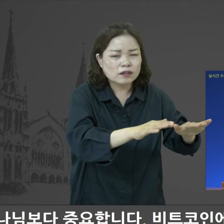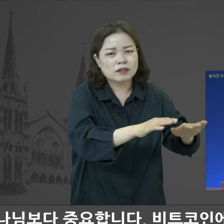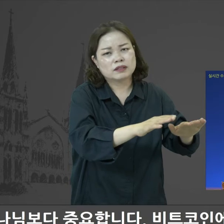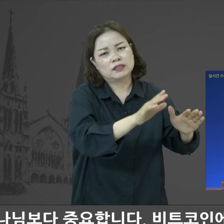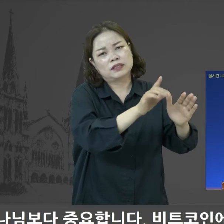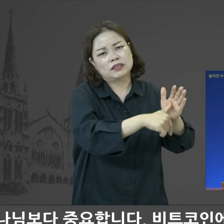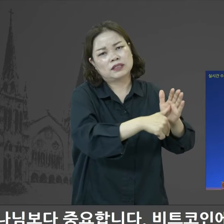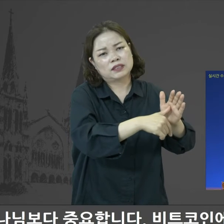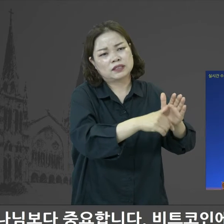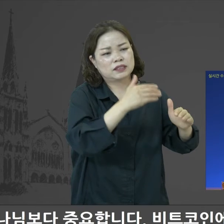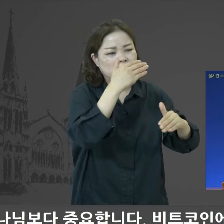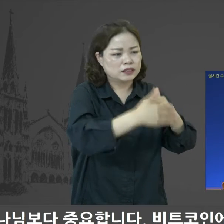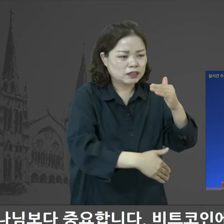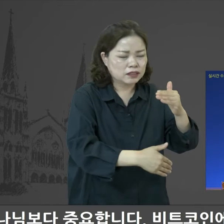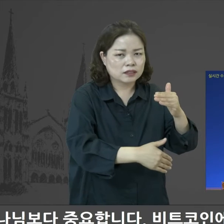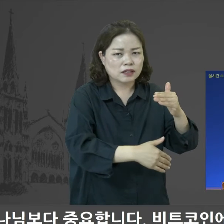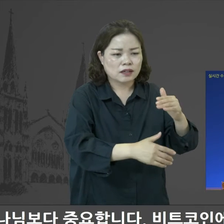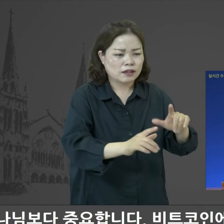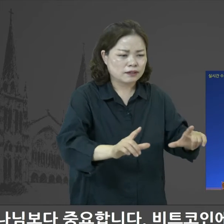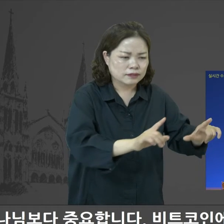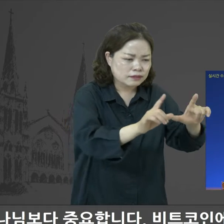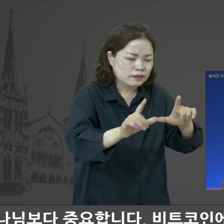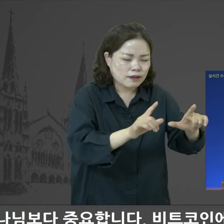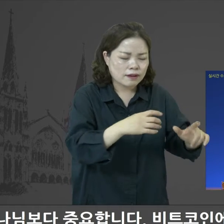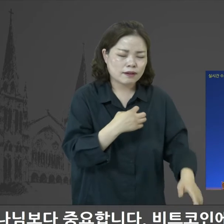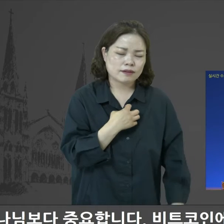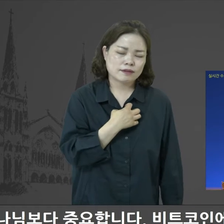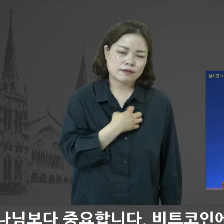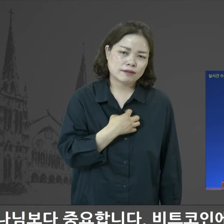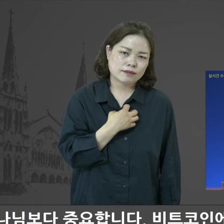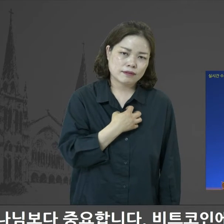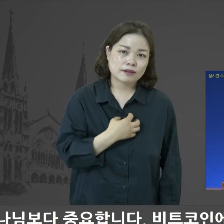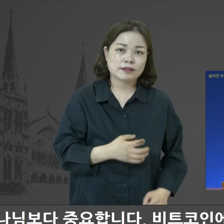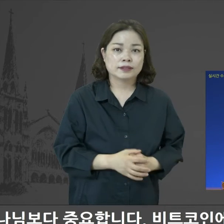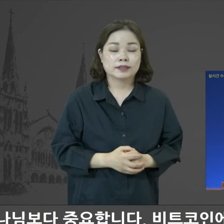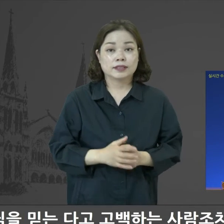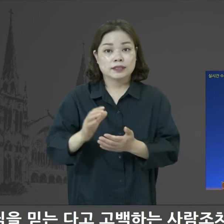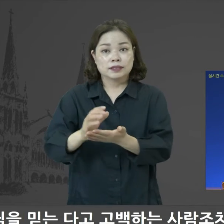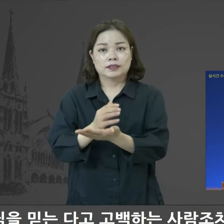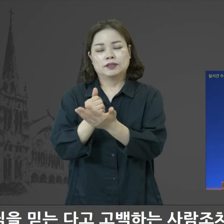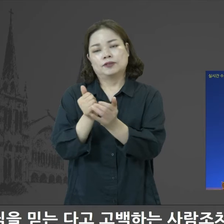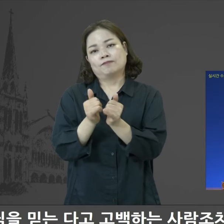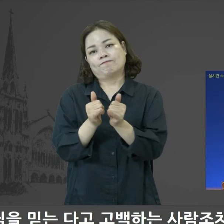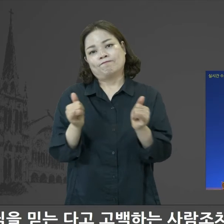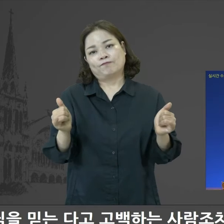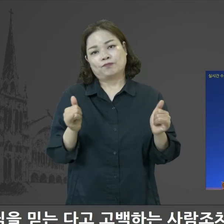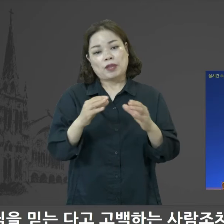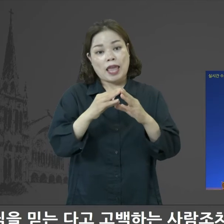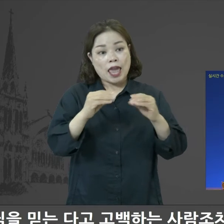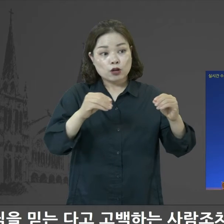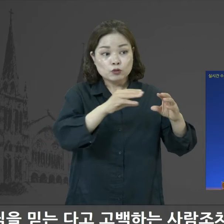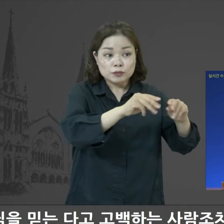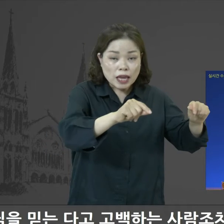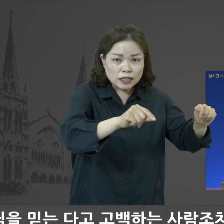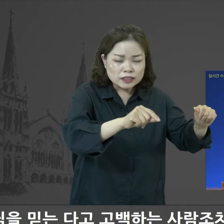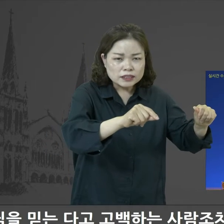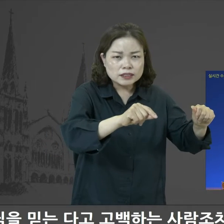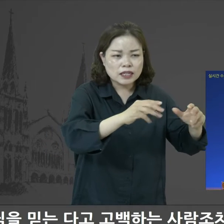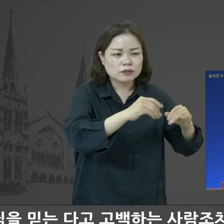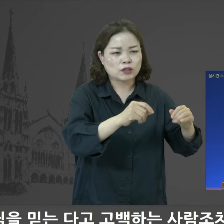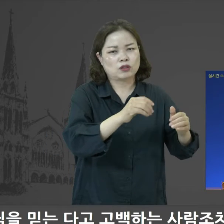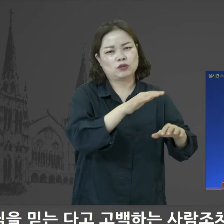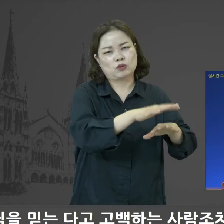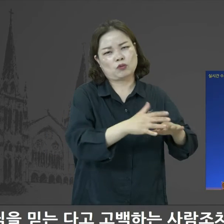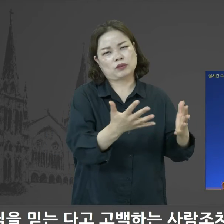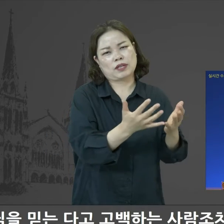바라보며 허겁지겁 살고 있지 않은지 걱정입니다. 그리스도인은 애굽 땅에서 애굽식으로 농사를